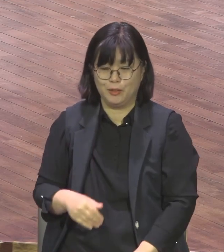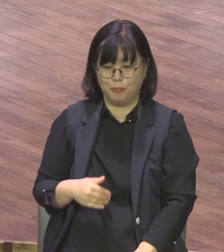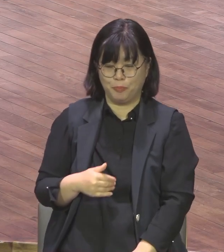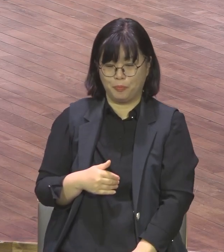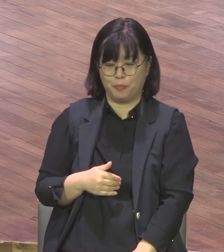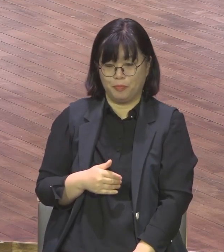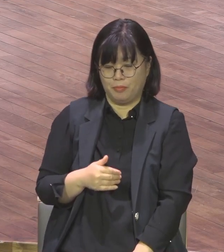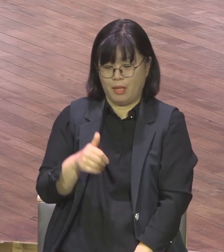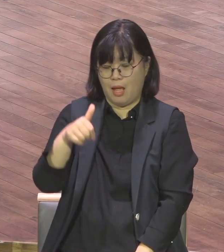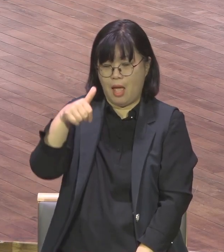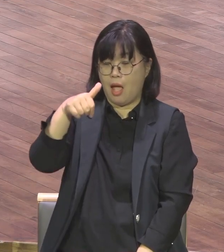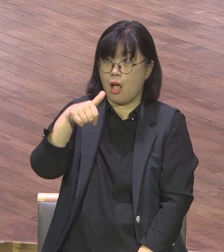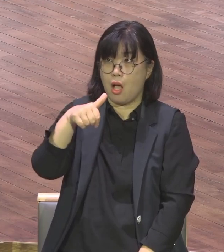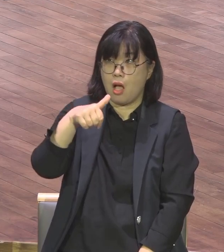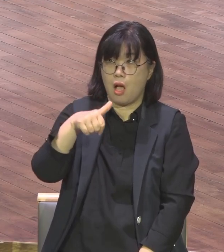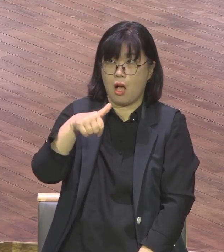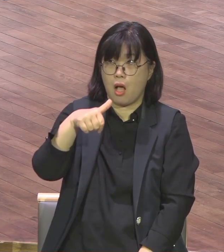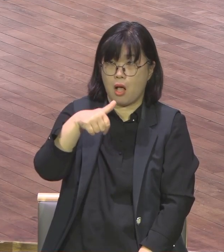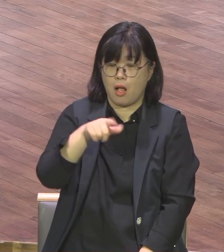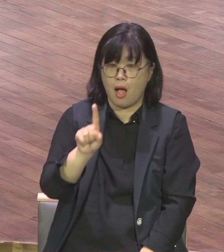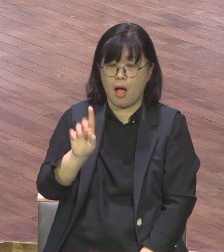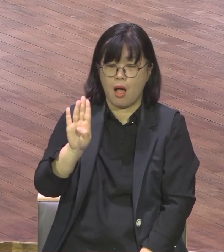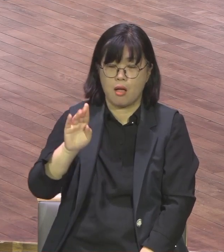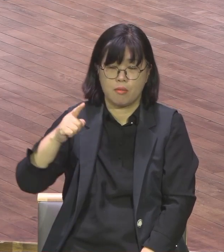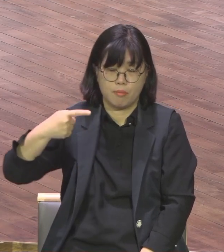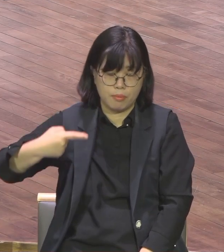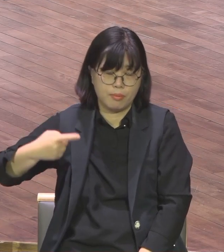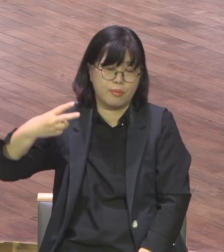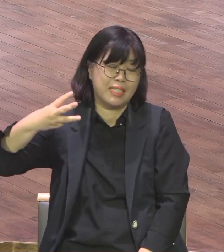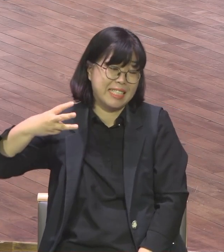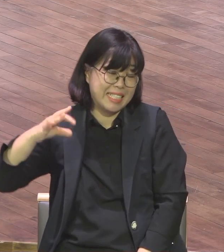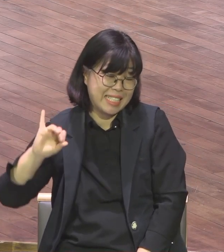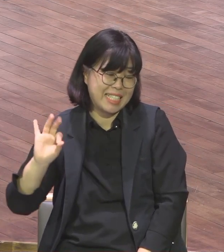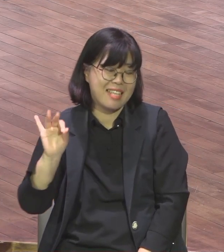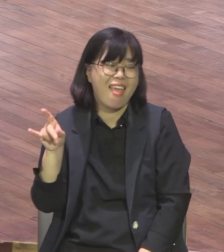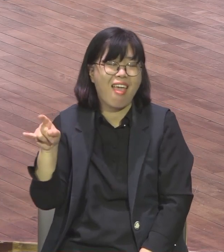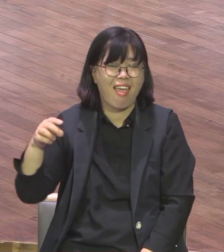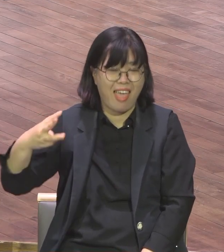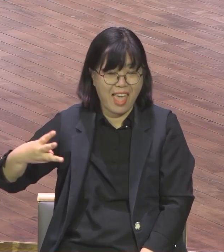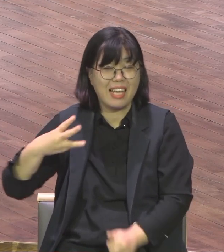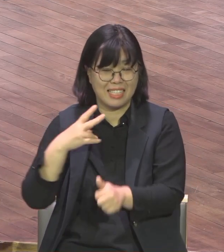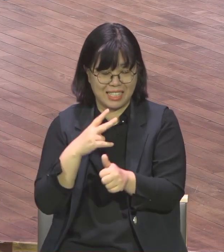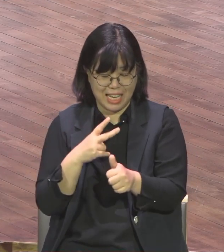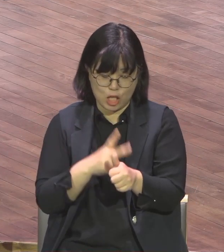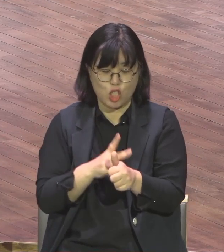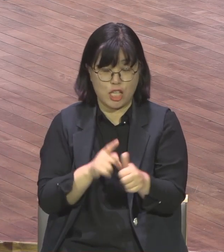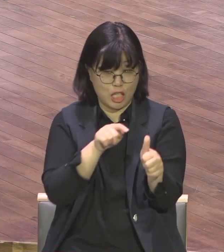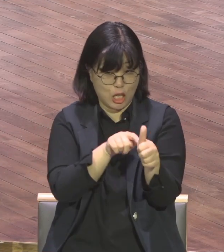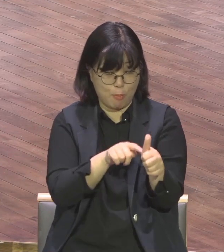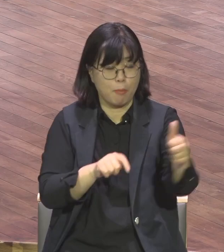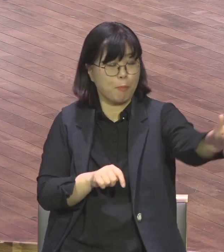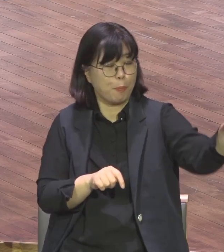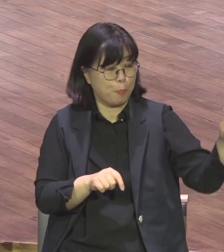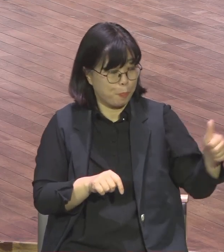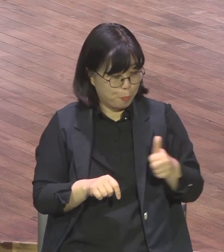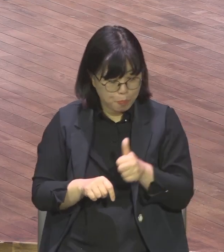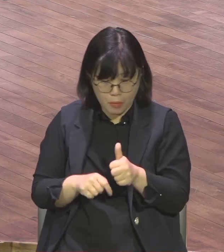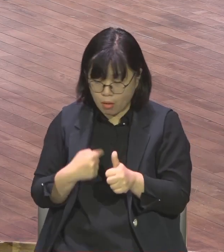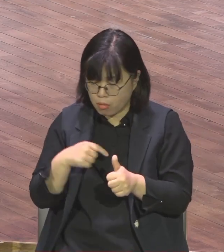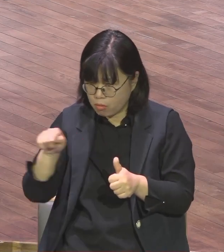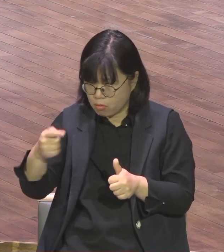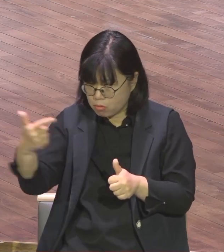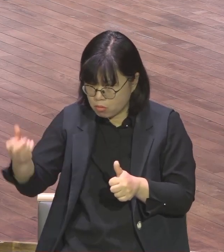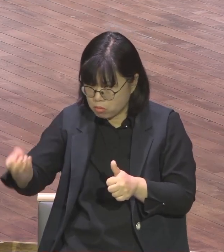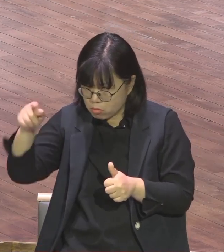가말리엘 이라고 하는 아주 이 선생이 이렇게 중재를 해가지고 풀려나게